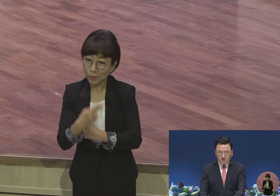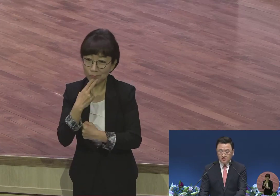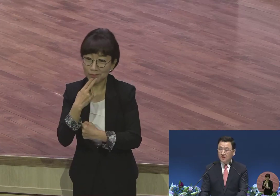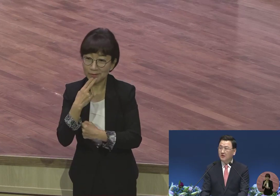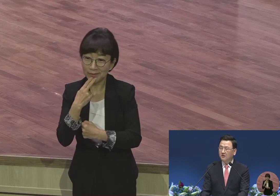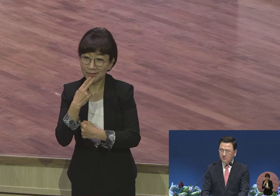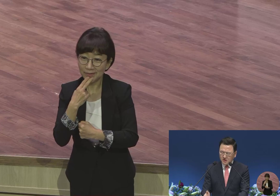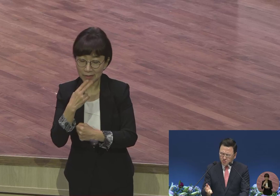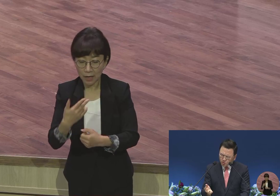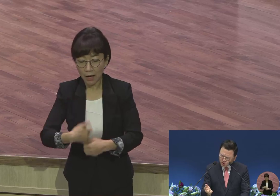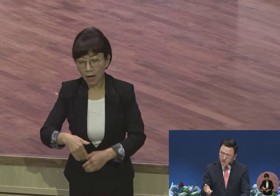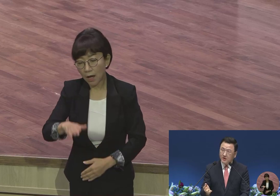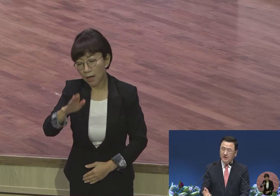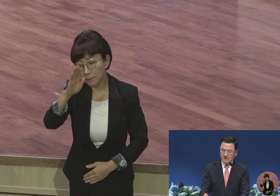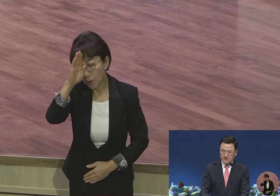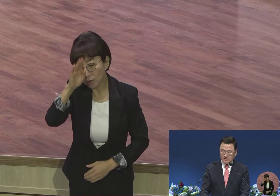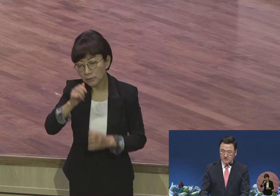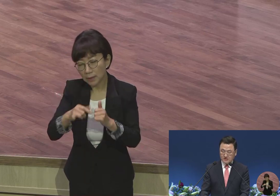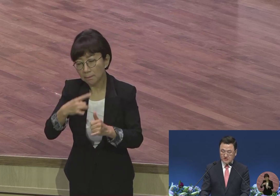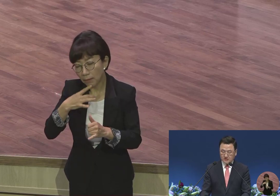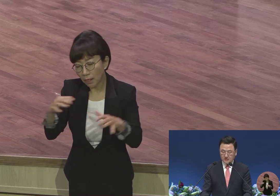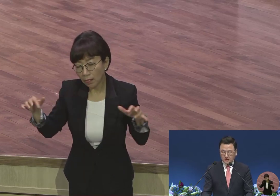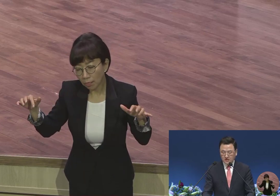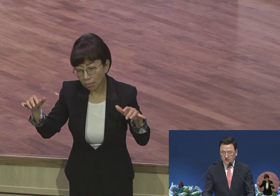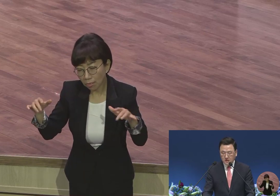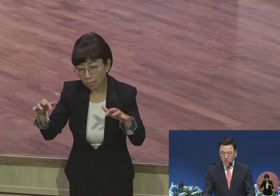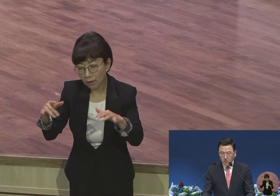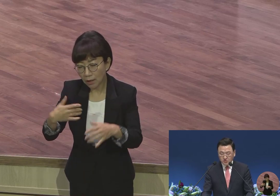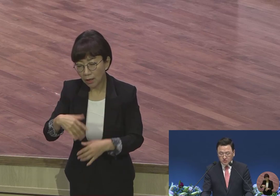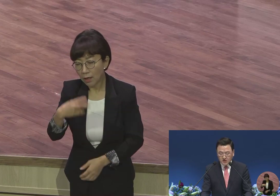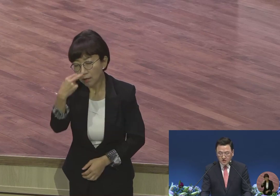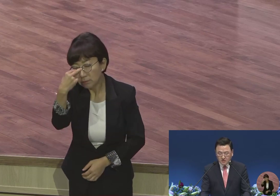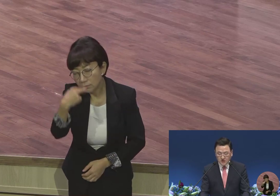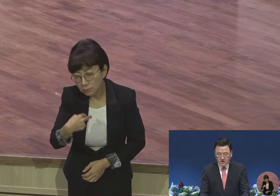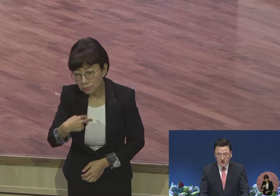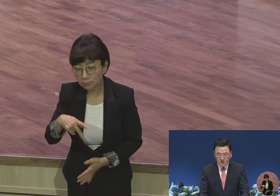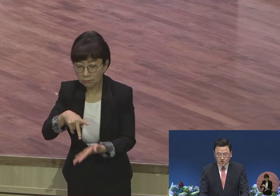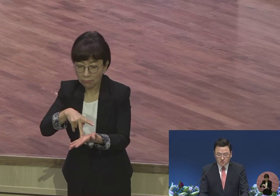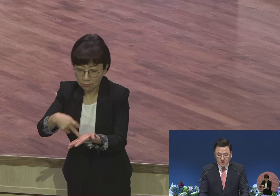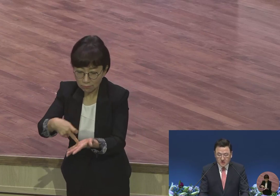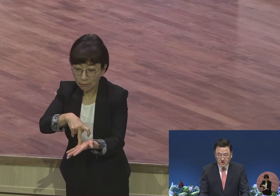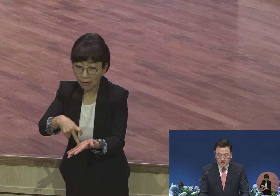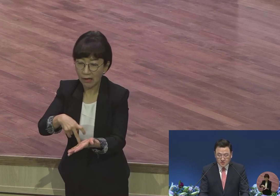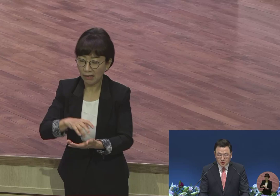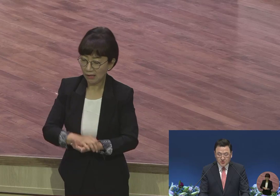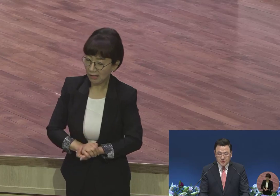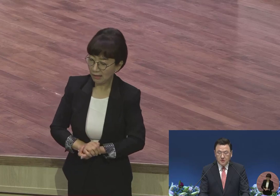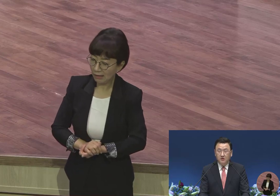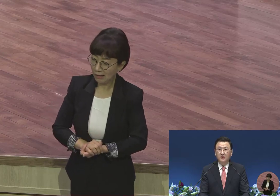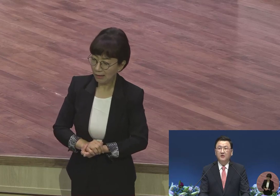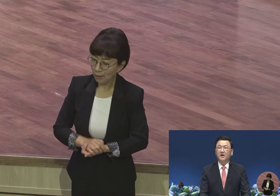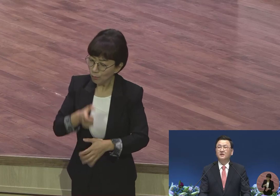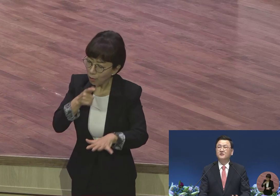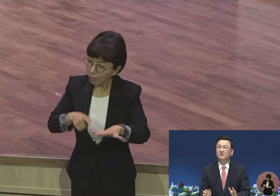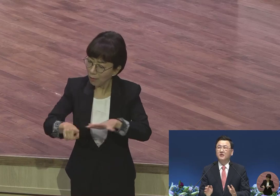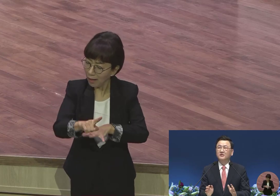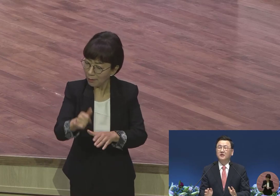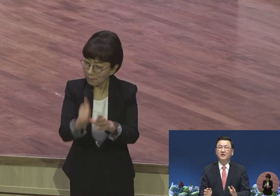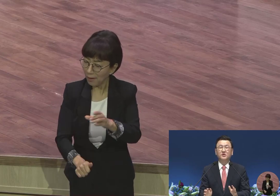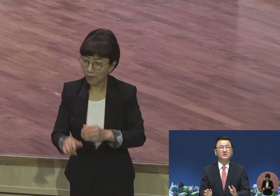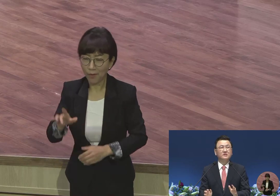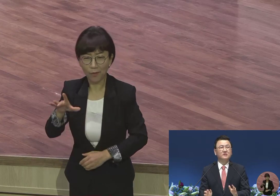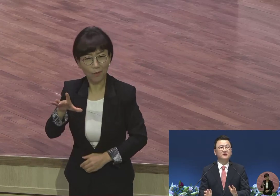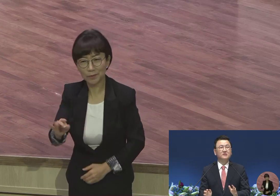필요하지도 않은 장소입니다. 얼마나 모순입니까? 그 모순된 현장에 수많은 사람이 모였어요.